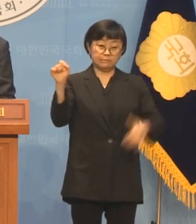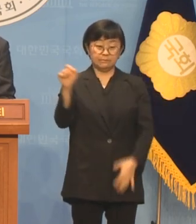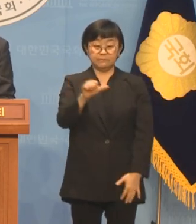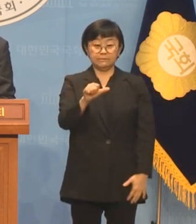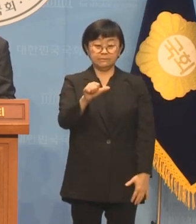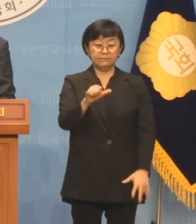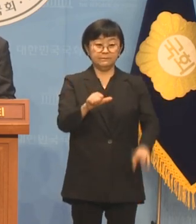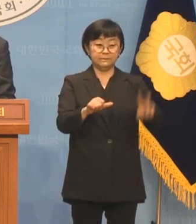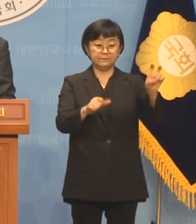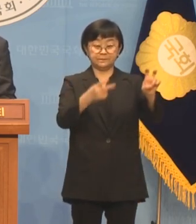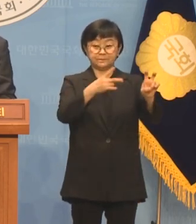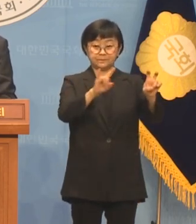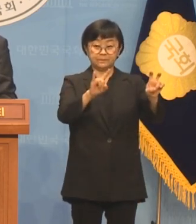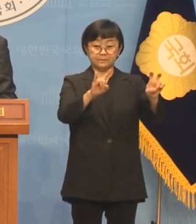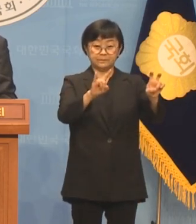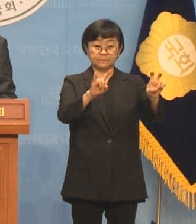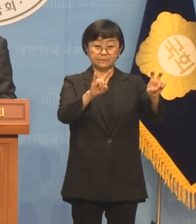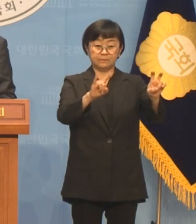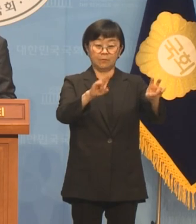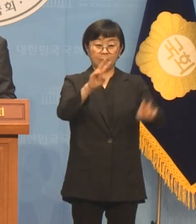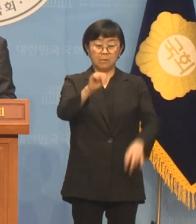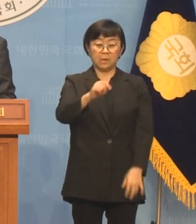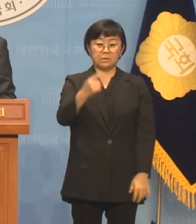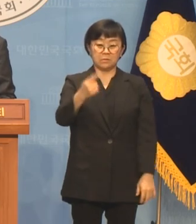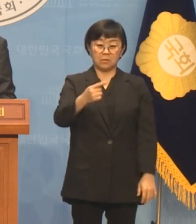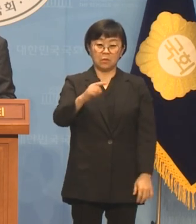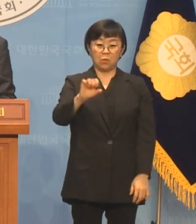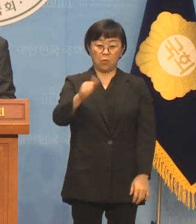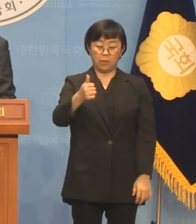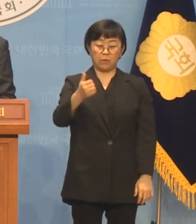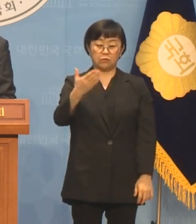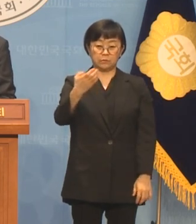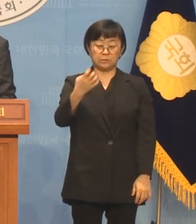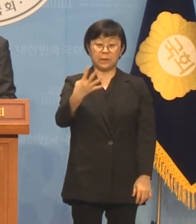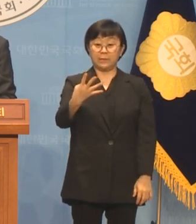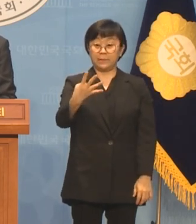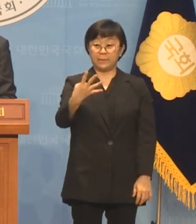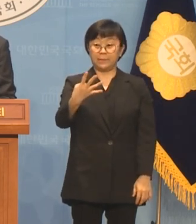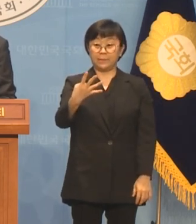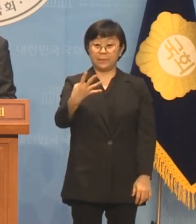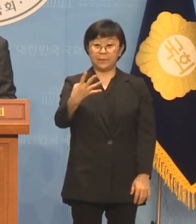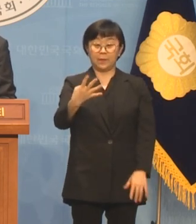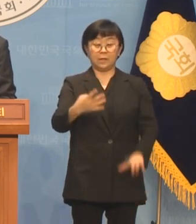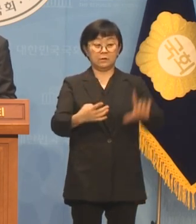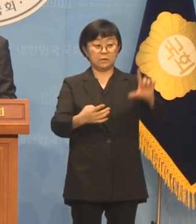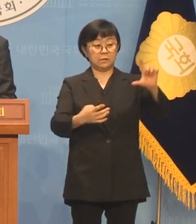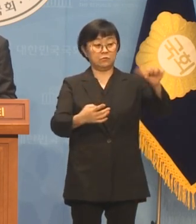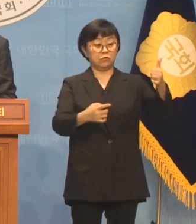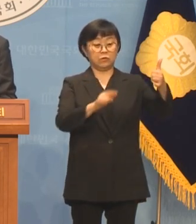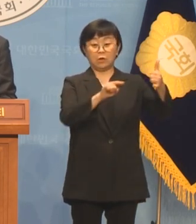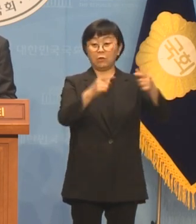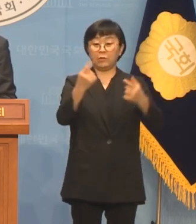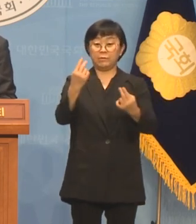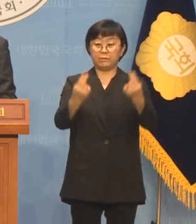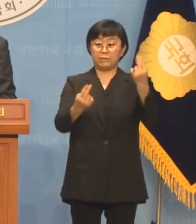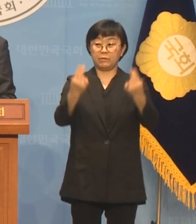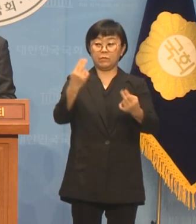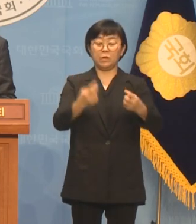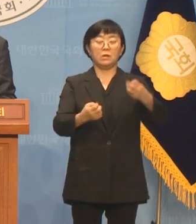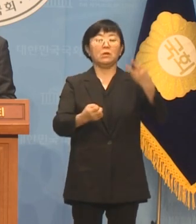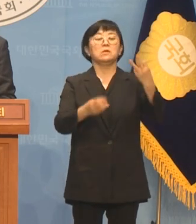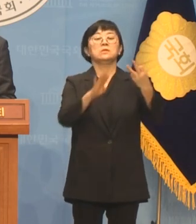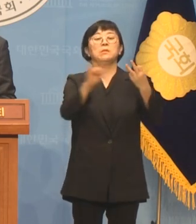빨라져 20대 국회는 2만 1594건으로 16대 국회 대비 13배